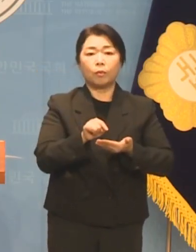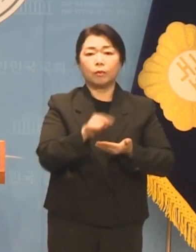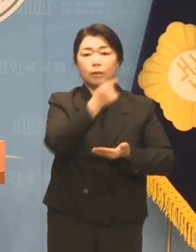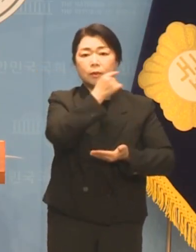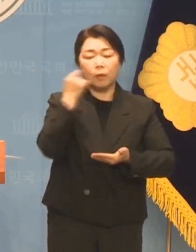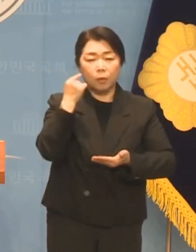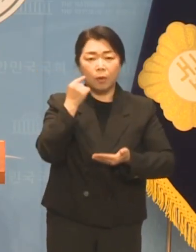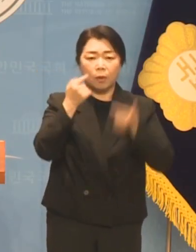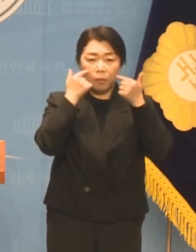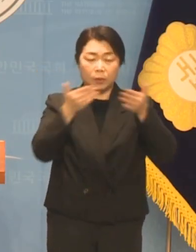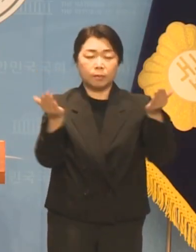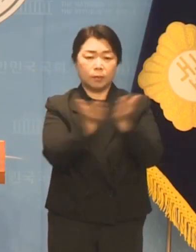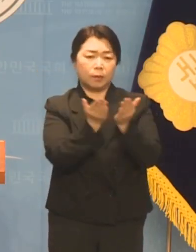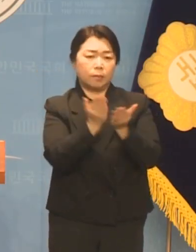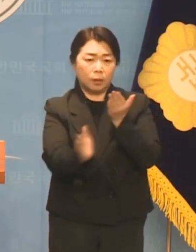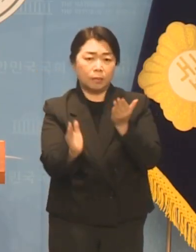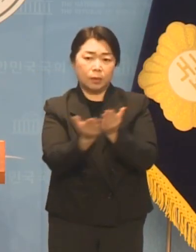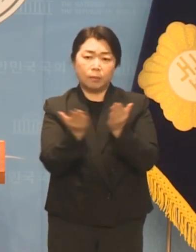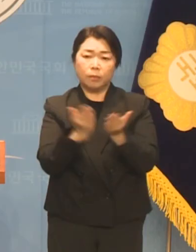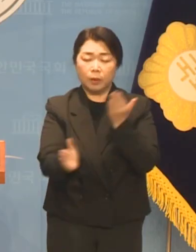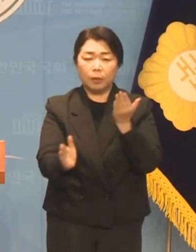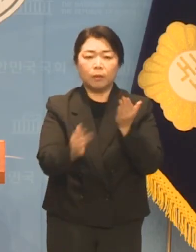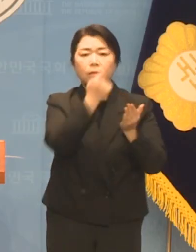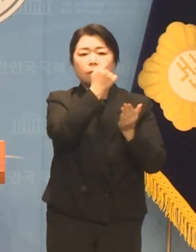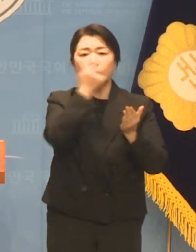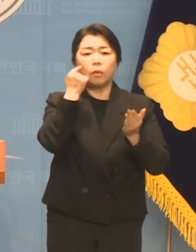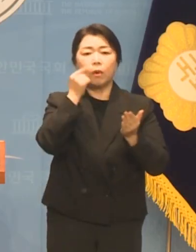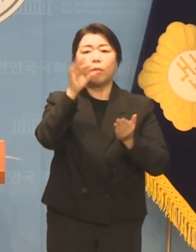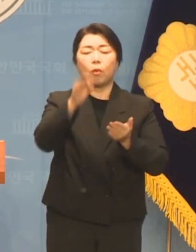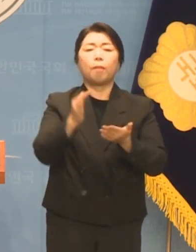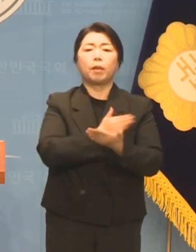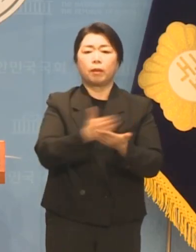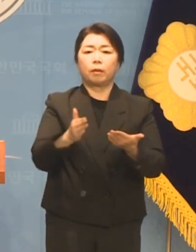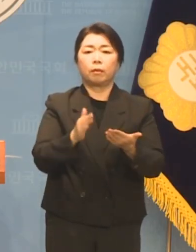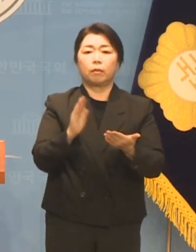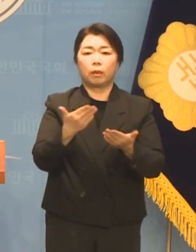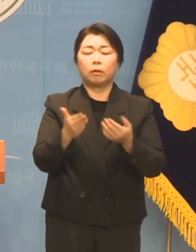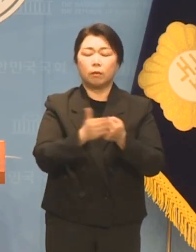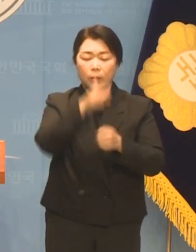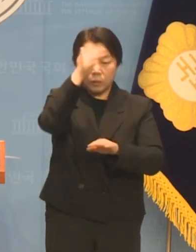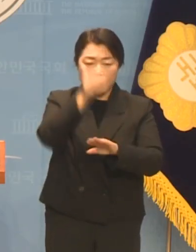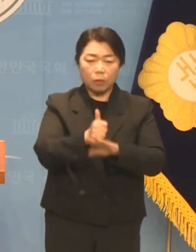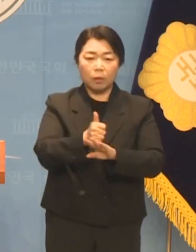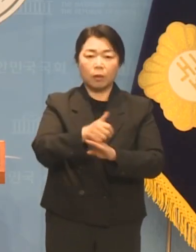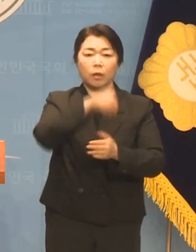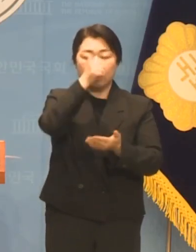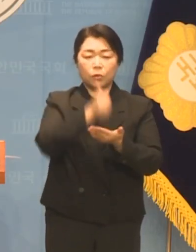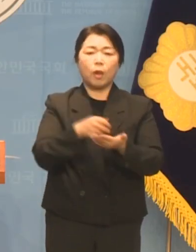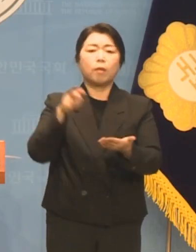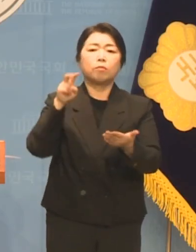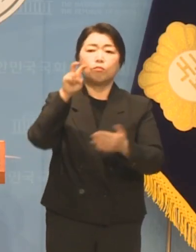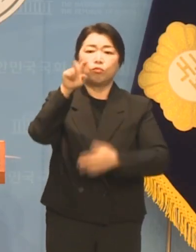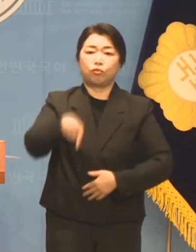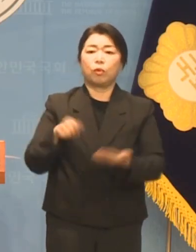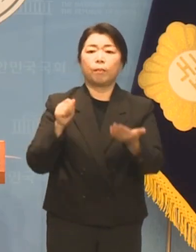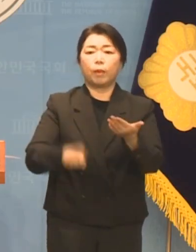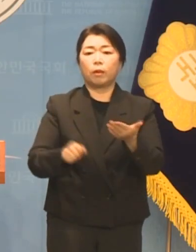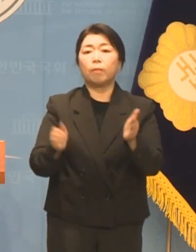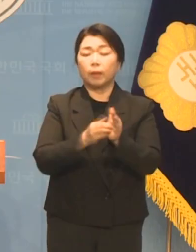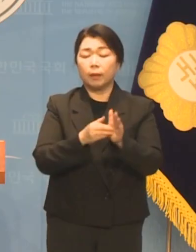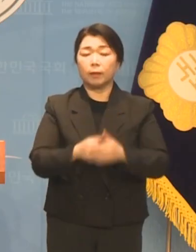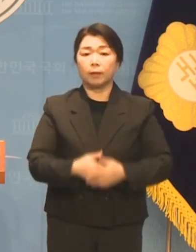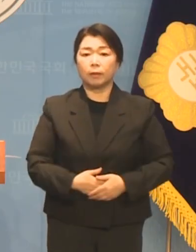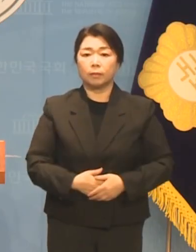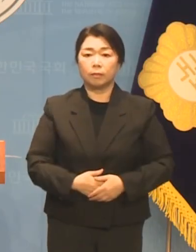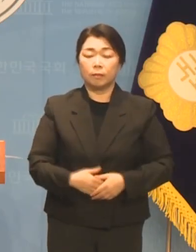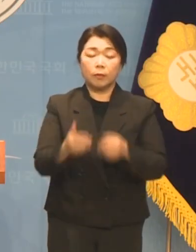이의를 제기할 수 없는 완성도 높은 판결입니다. 우리 국민은 이번 무죄 판결을